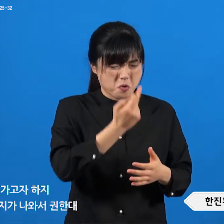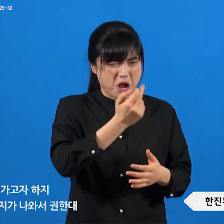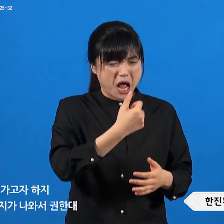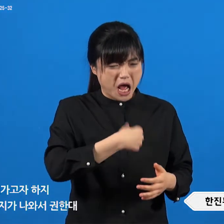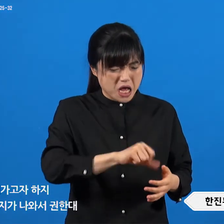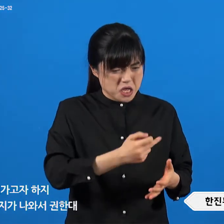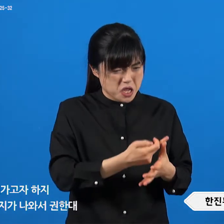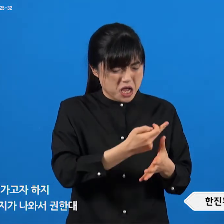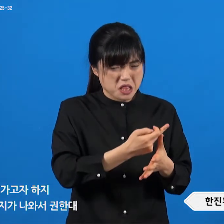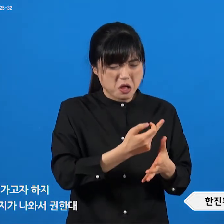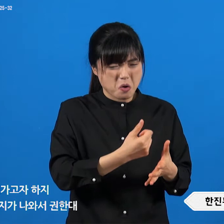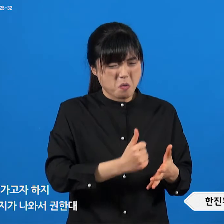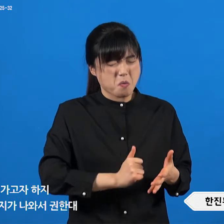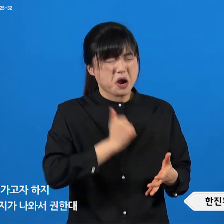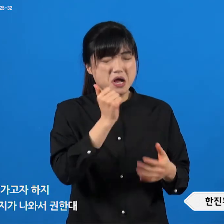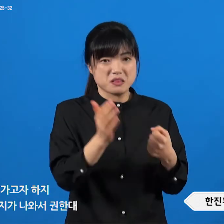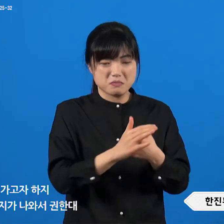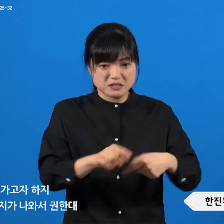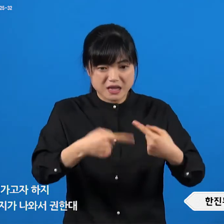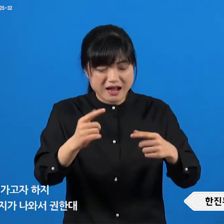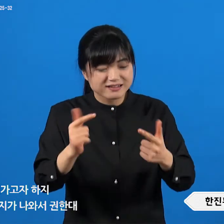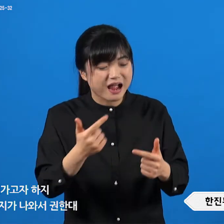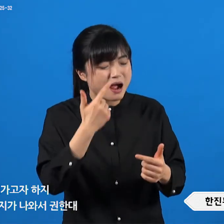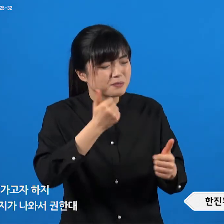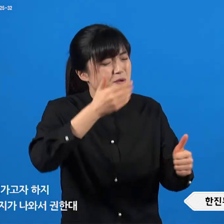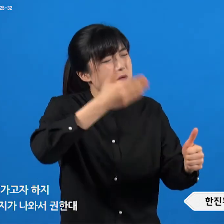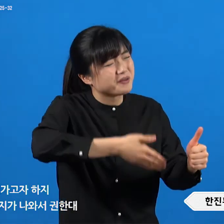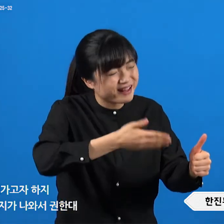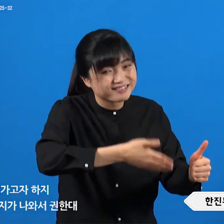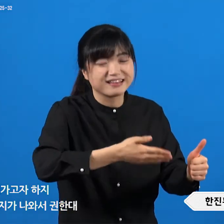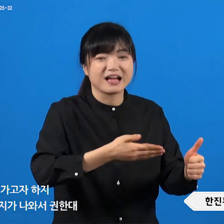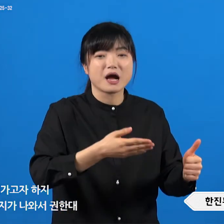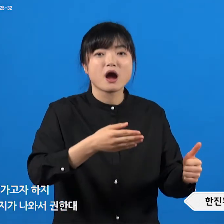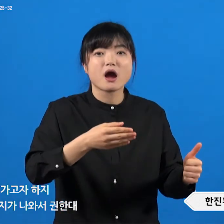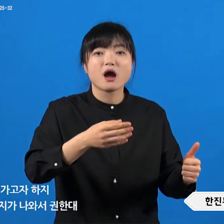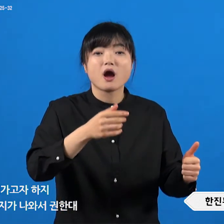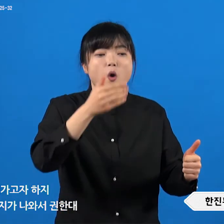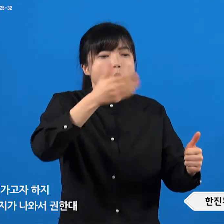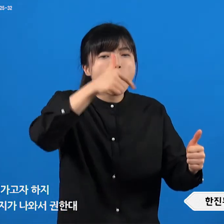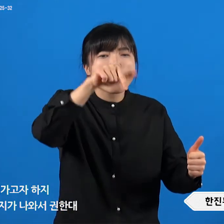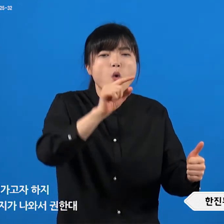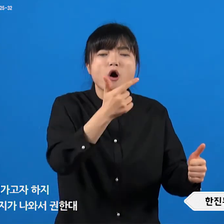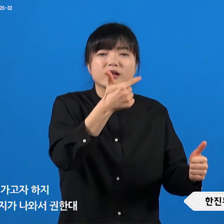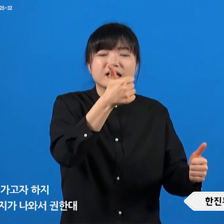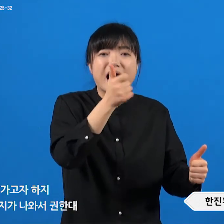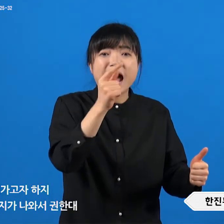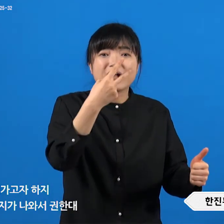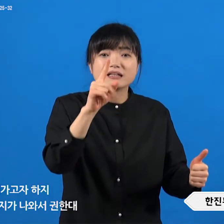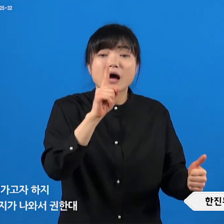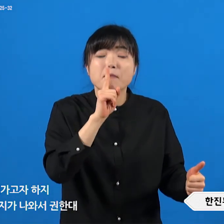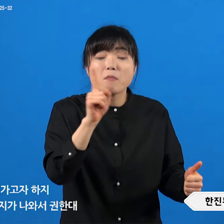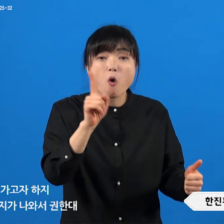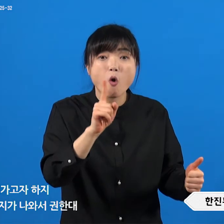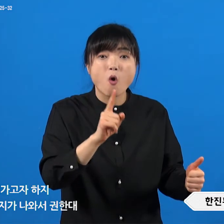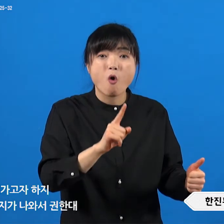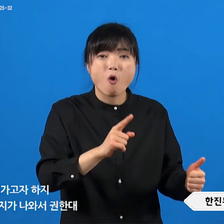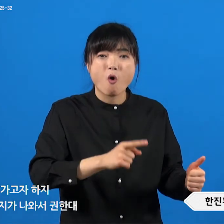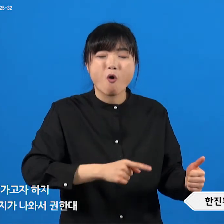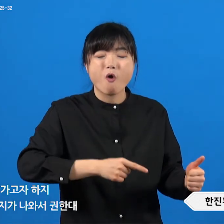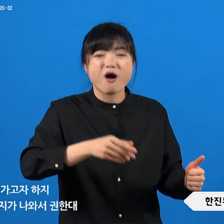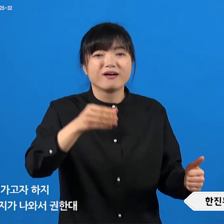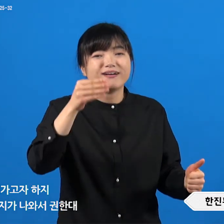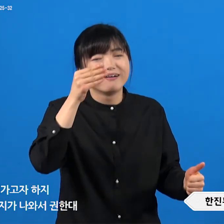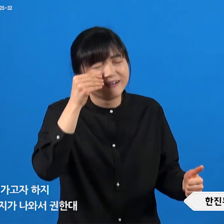하지 아니하거늘 아버지가 나와서 권한대. 권하다 하는 말은 원어로는 파레카레이